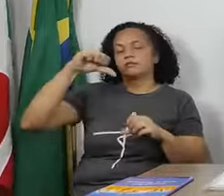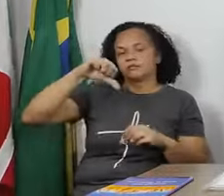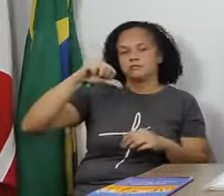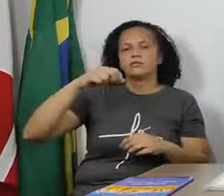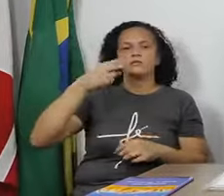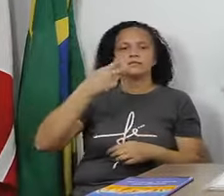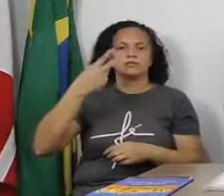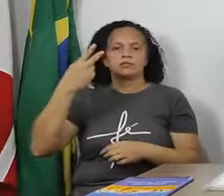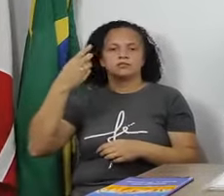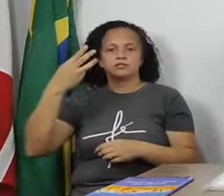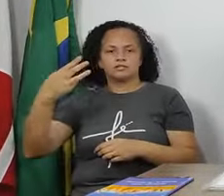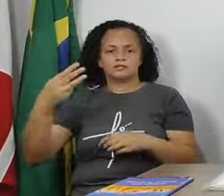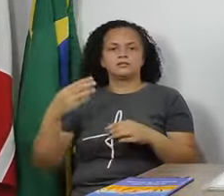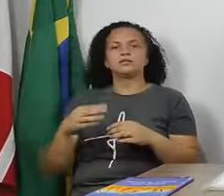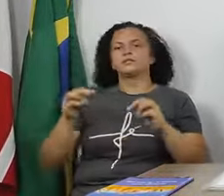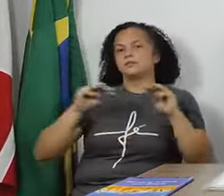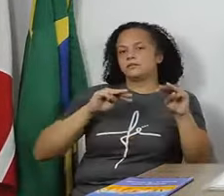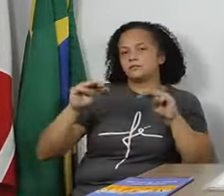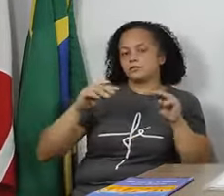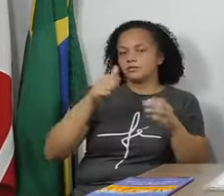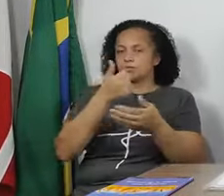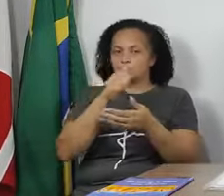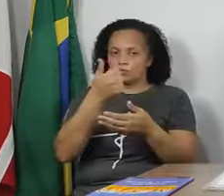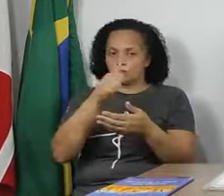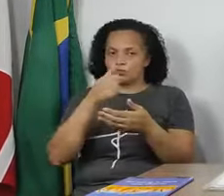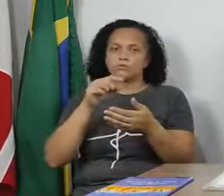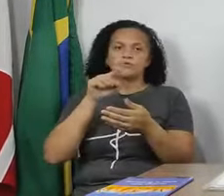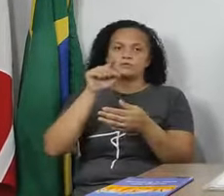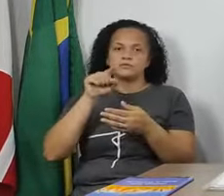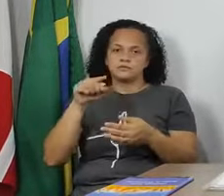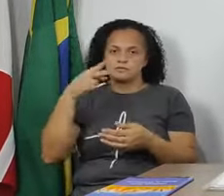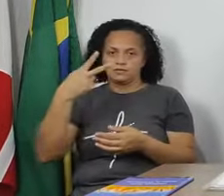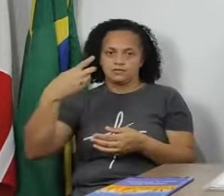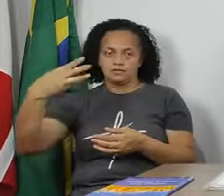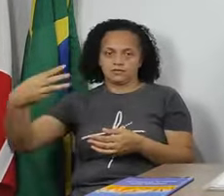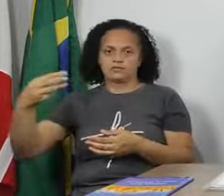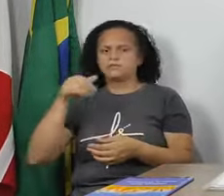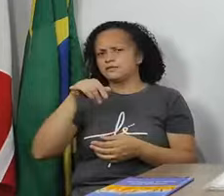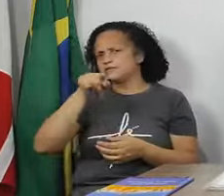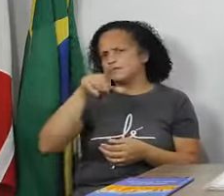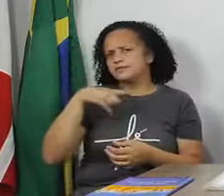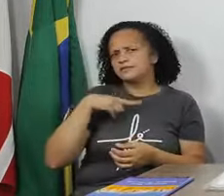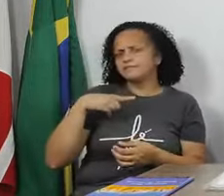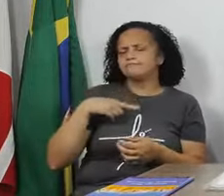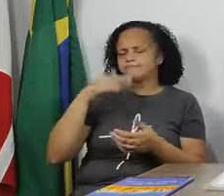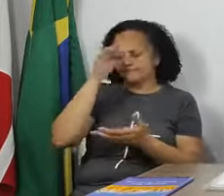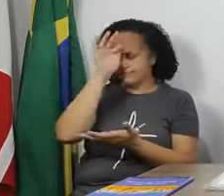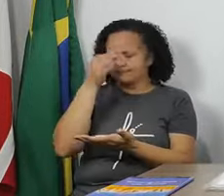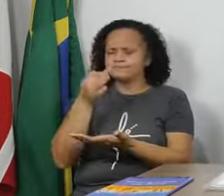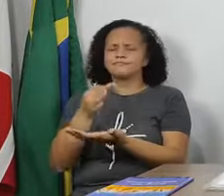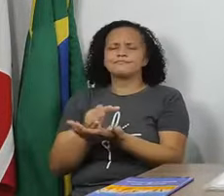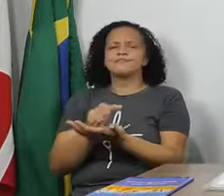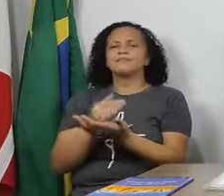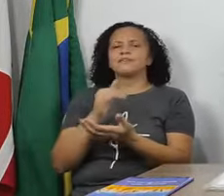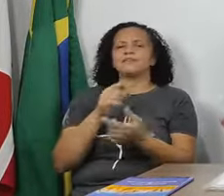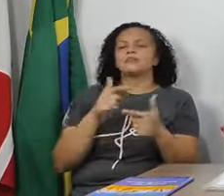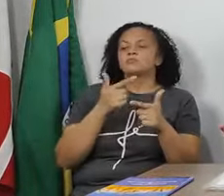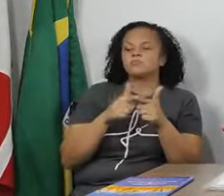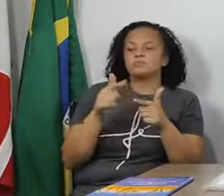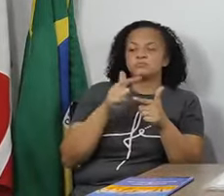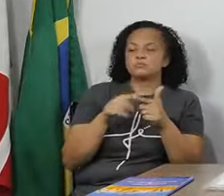se você tiver fé, você vai dizer ao monte, erga-te, lança-te no mar, e não duvidar no coração,